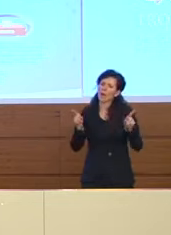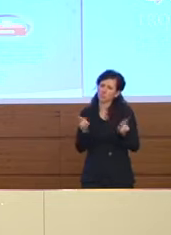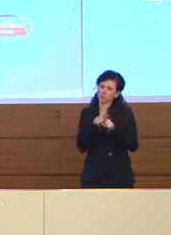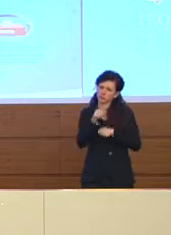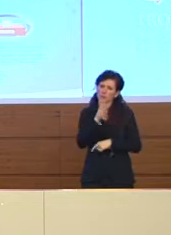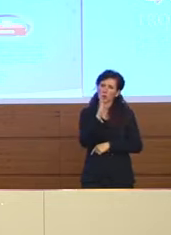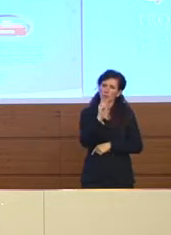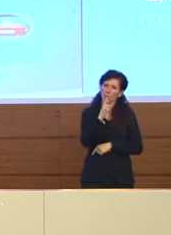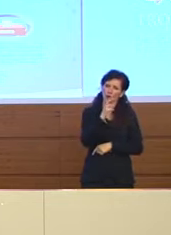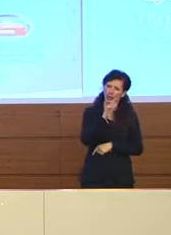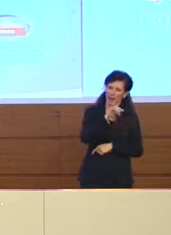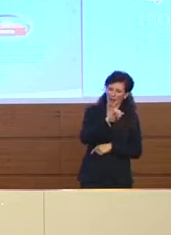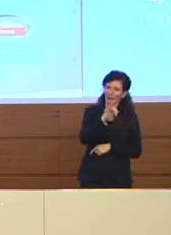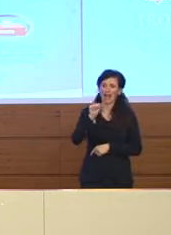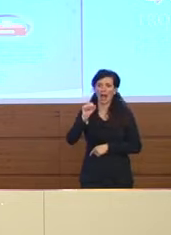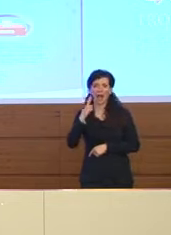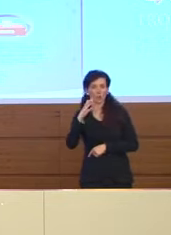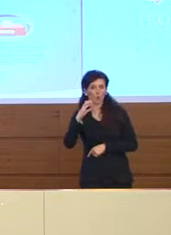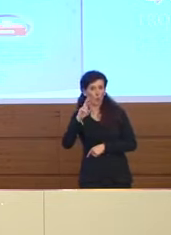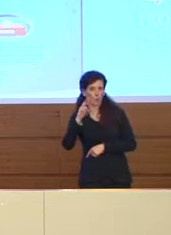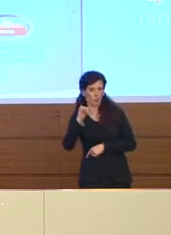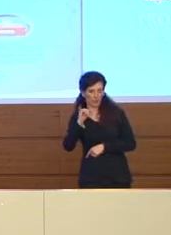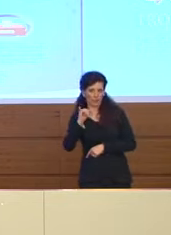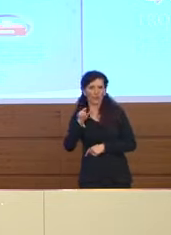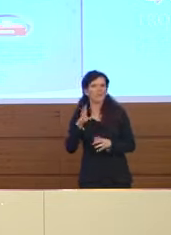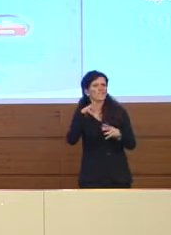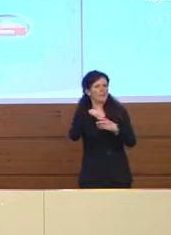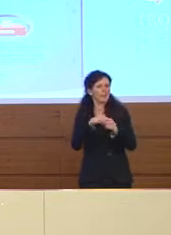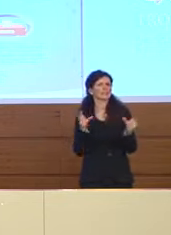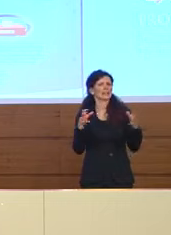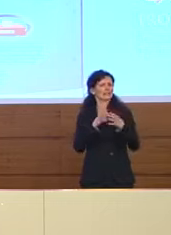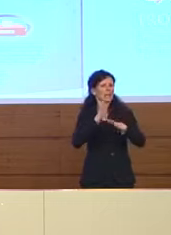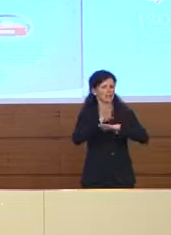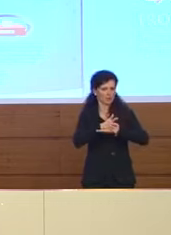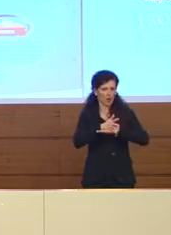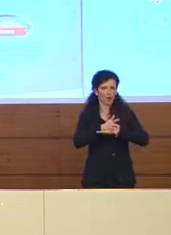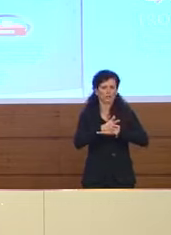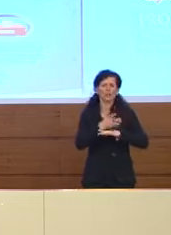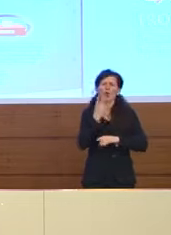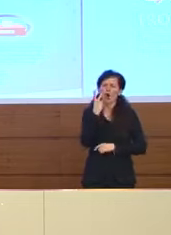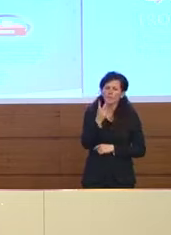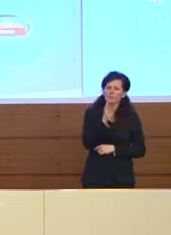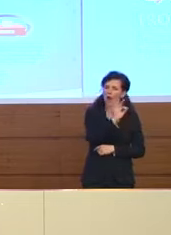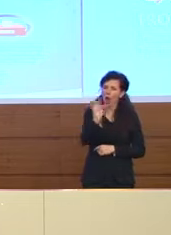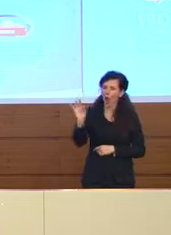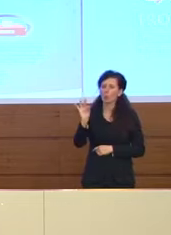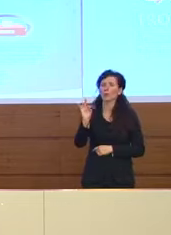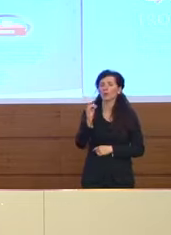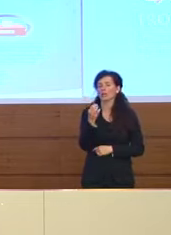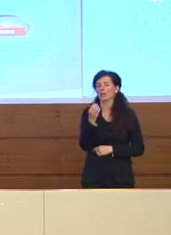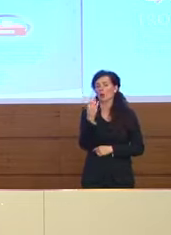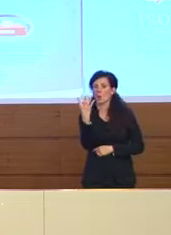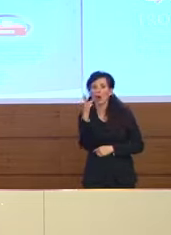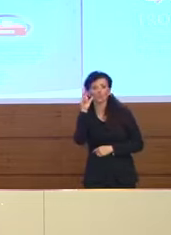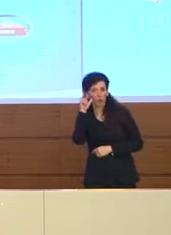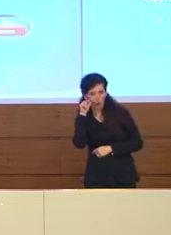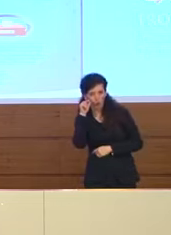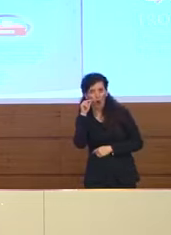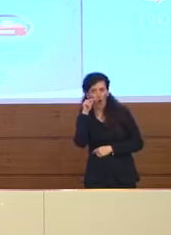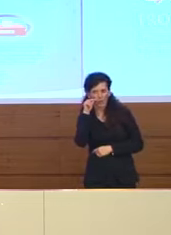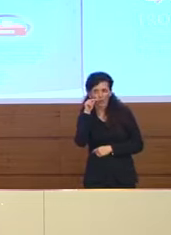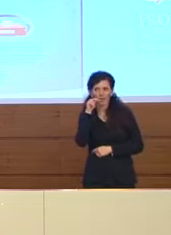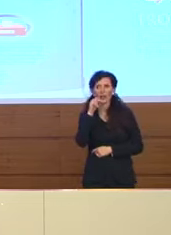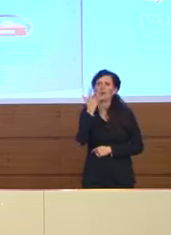task force e vorrei notare a parte il dettaglio che 4 soltanto sono donne ma questo sarei curioso anche di sapere se è emerso nel